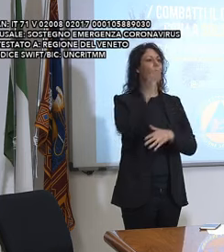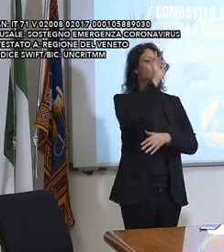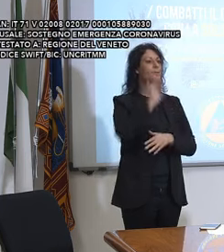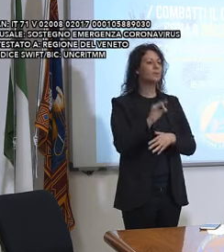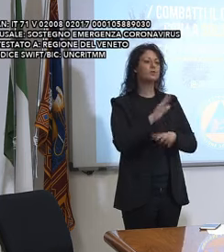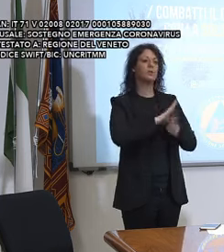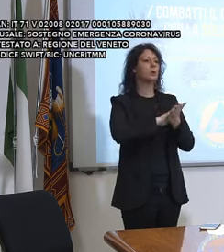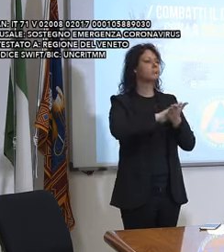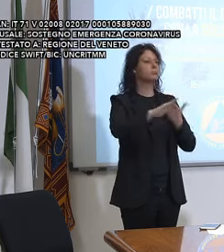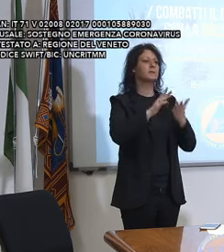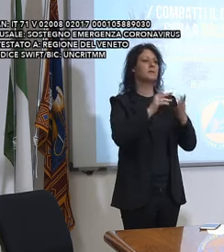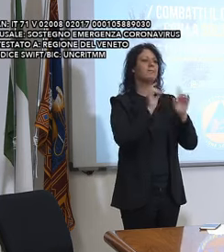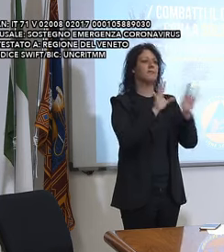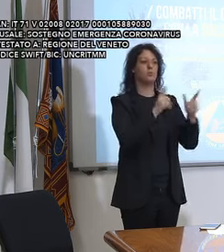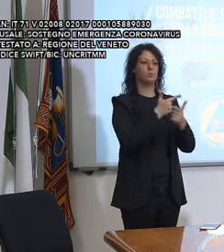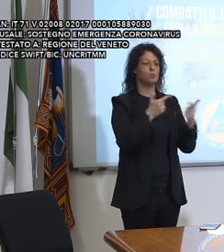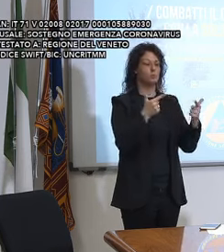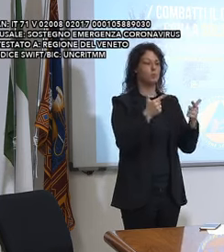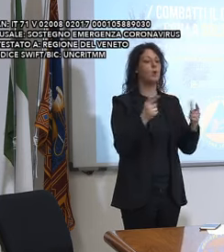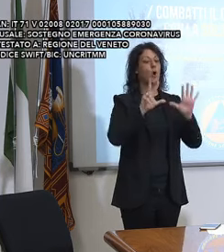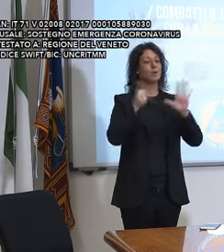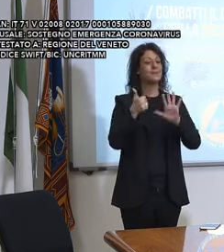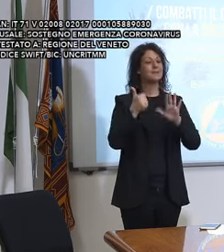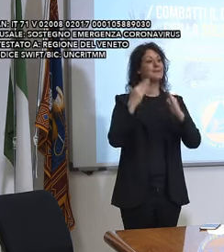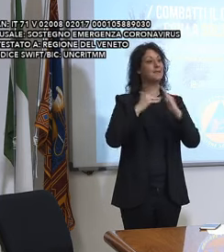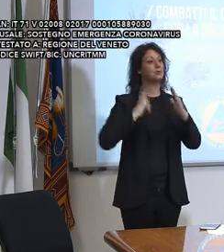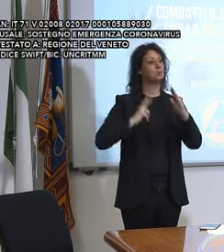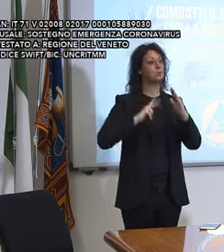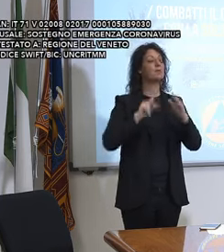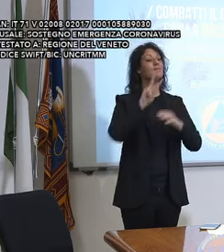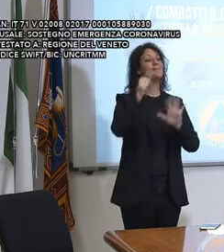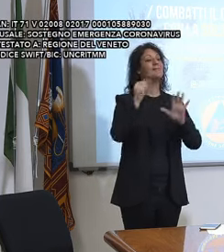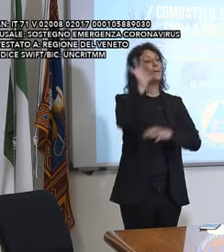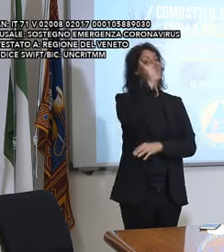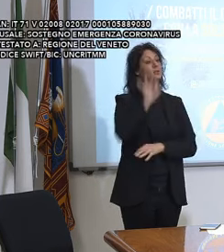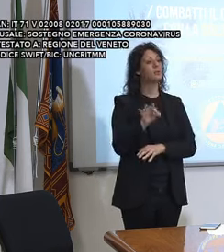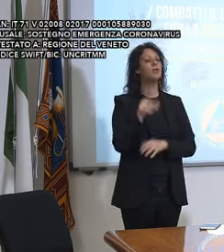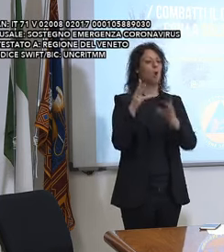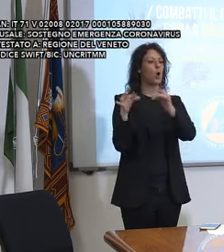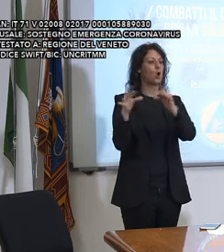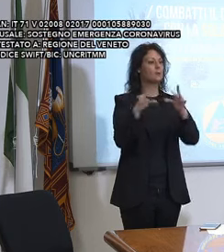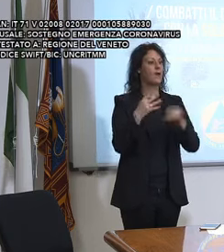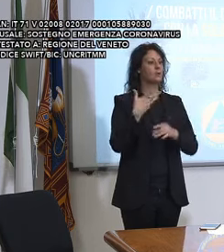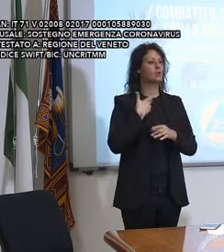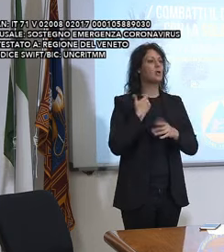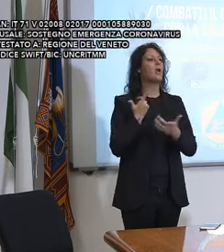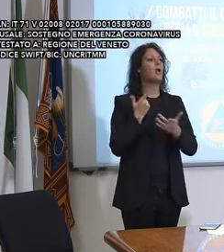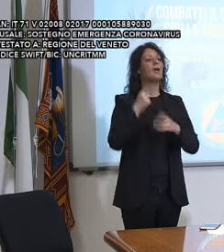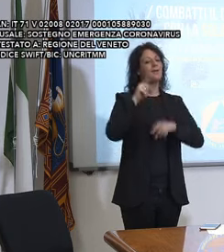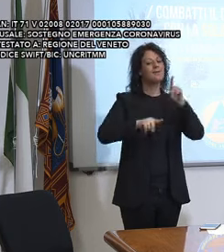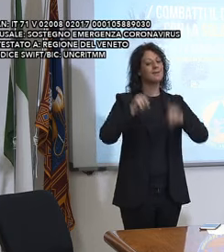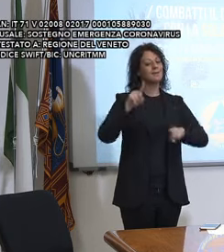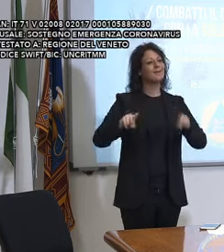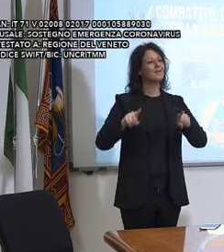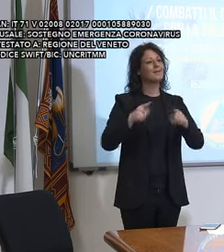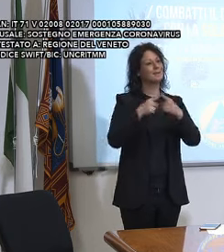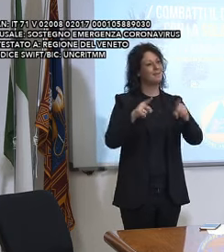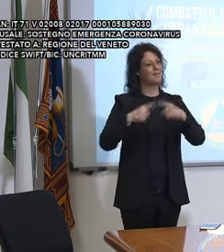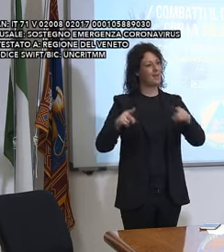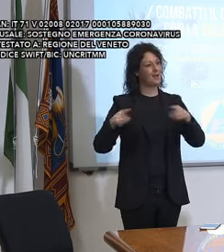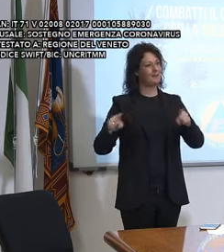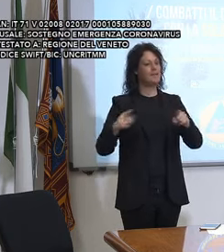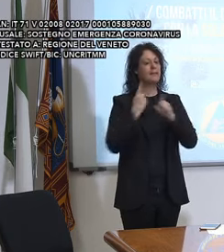pulite, 86 strutture, 26% invece con contagi, che variano quindi da strutture che hanno un